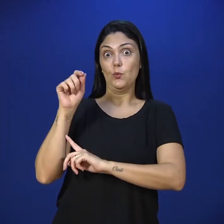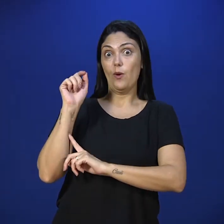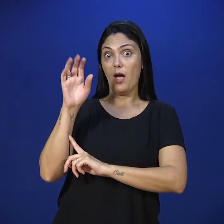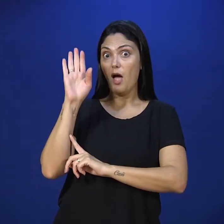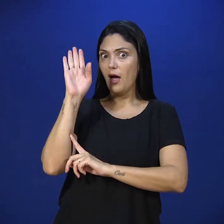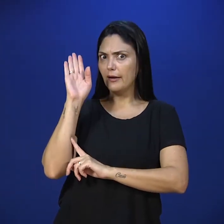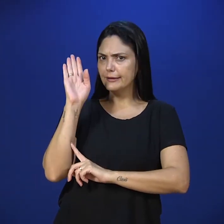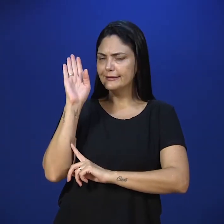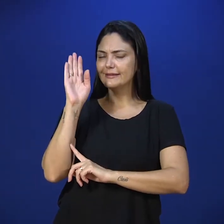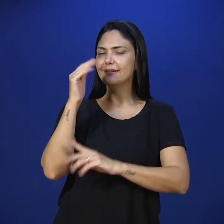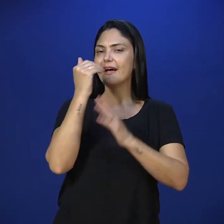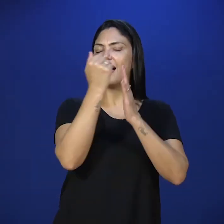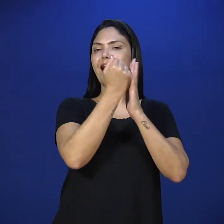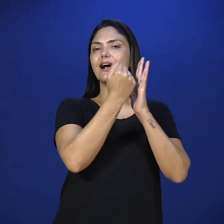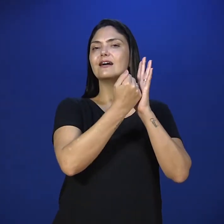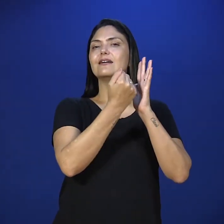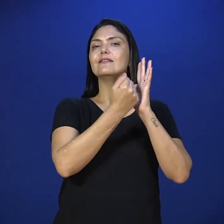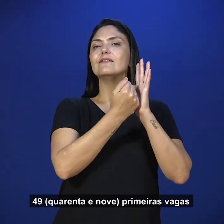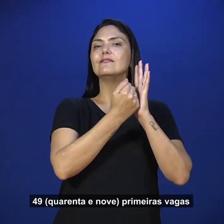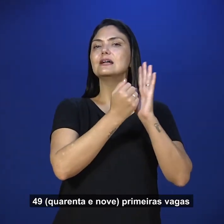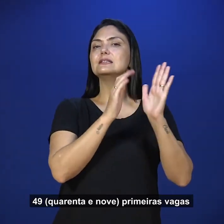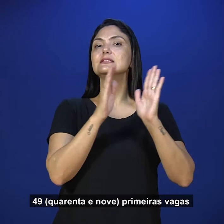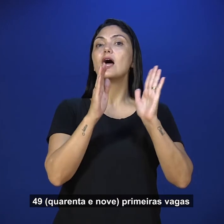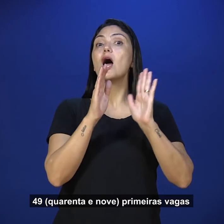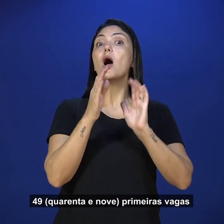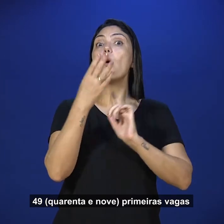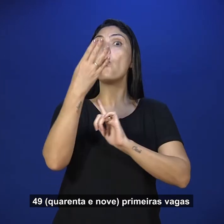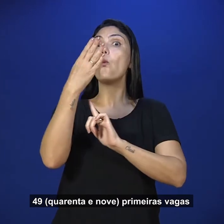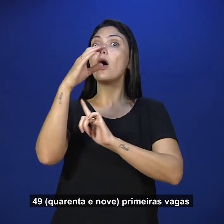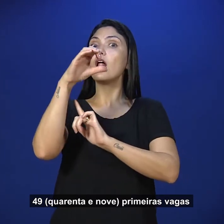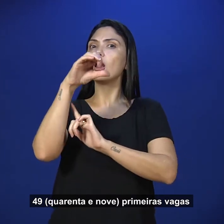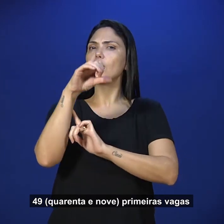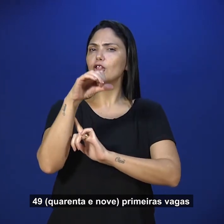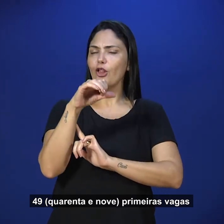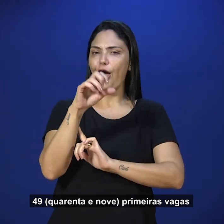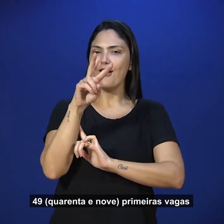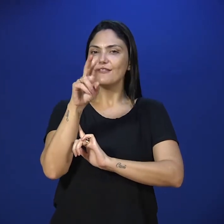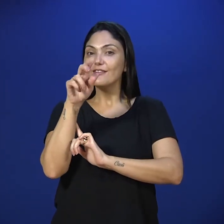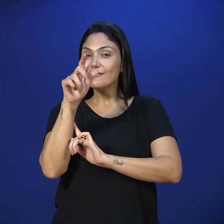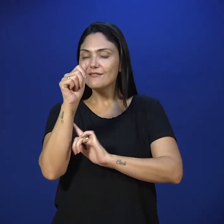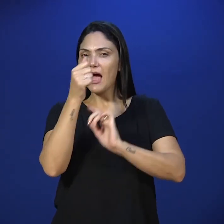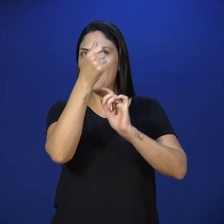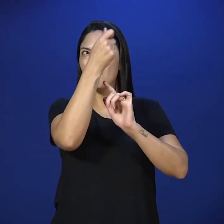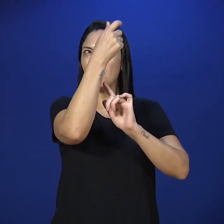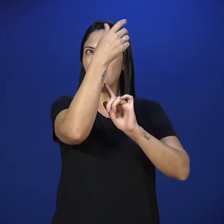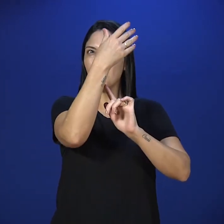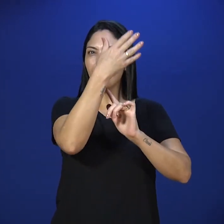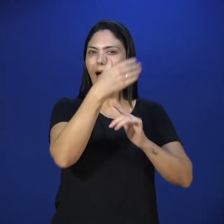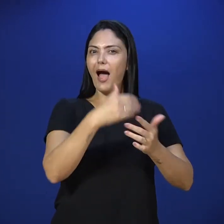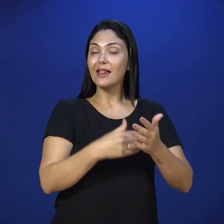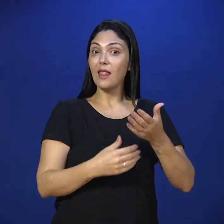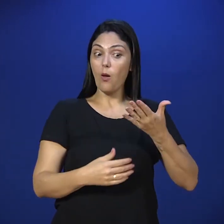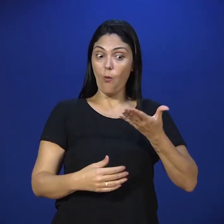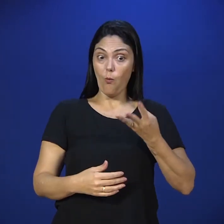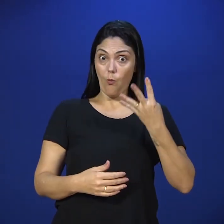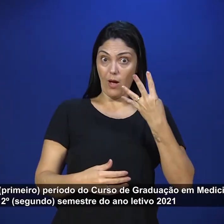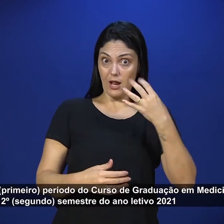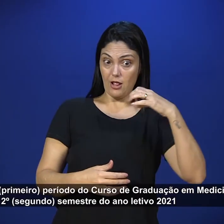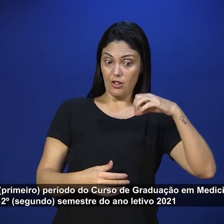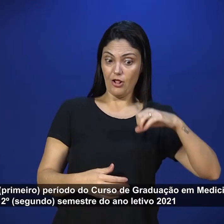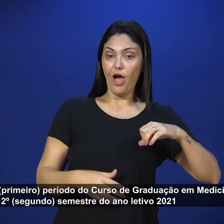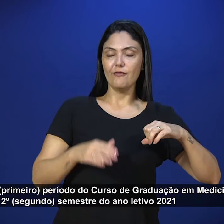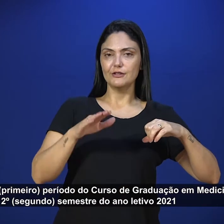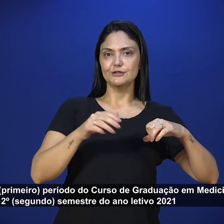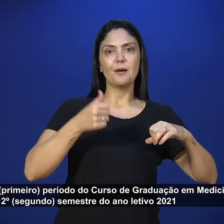Os candidatos classificados entre a 49 primeiras vagas serão chamados para efetuarem matrícula